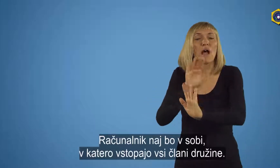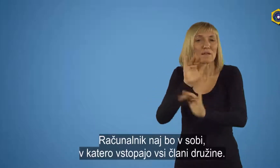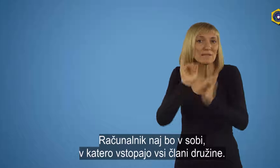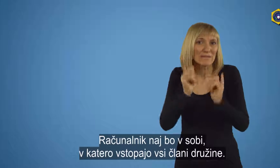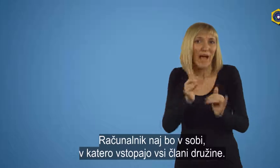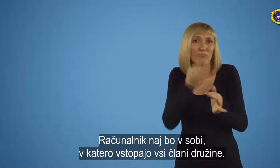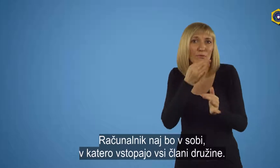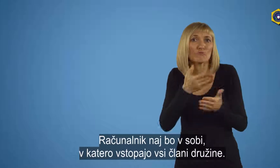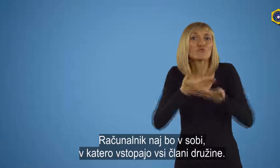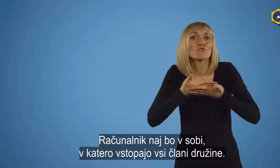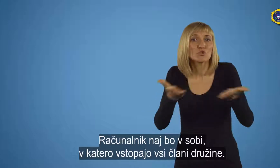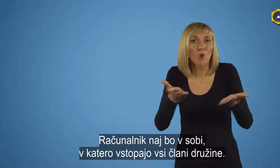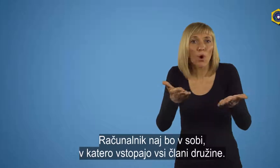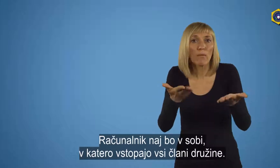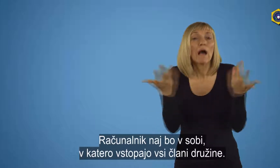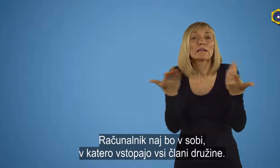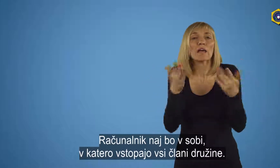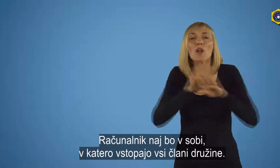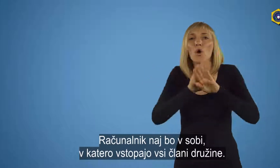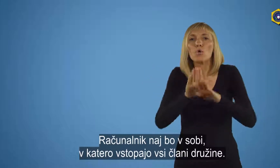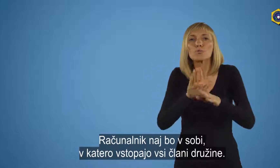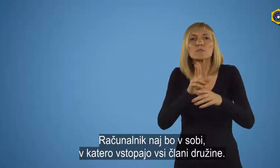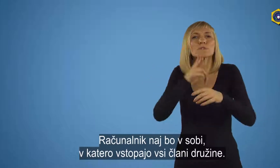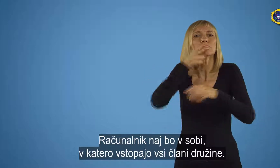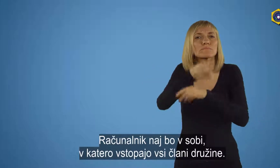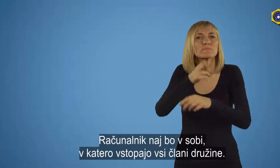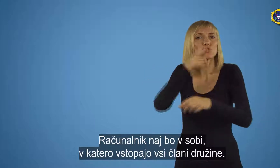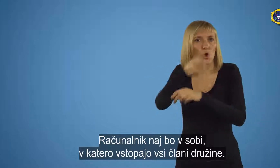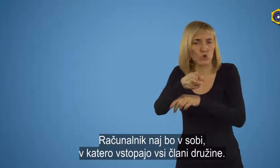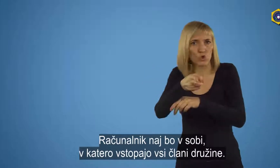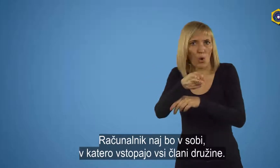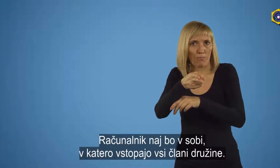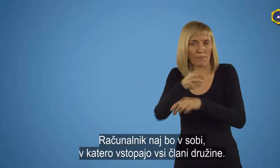Računalnik naj bo v sobi, v katero vstopajo vsi člani družine.